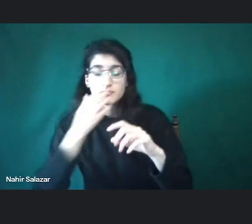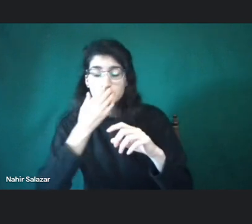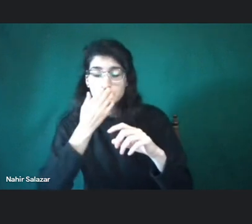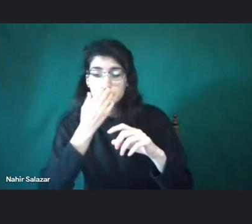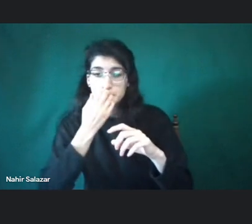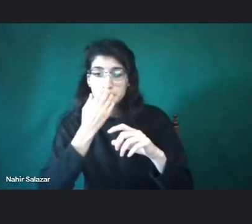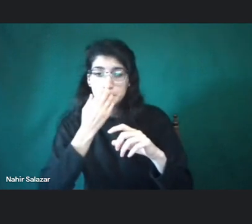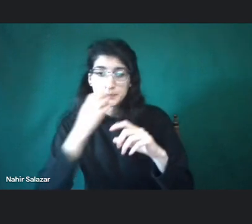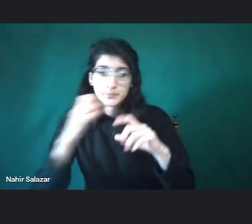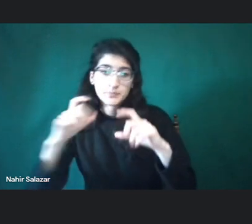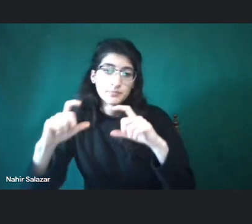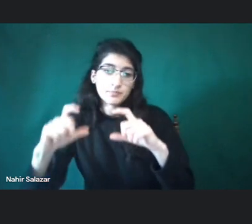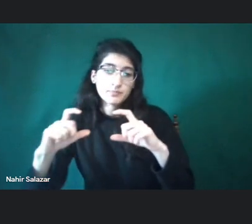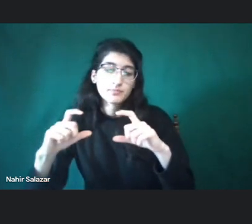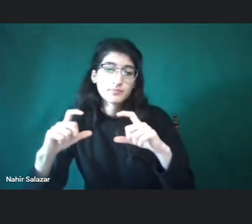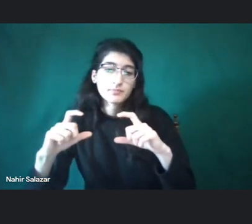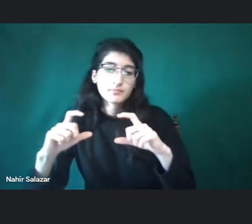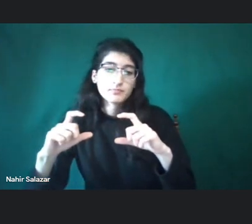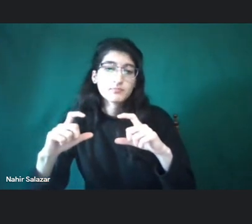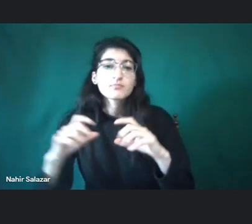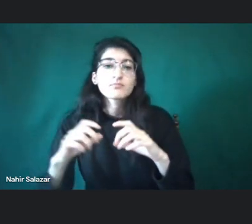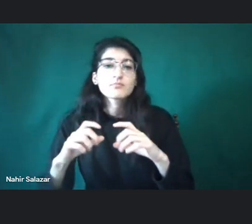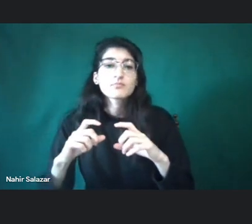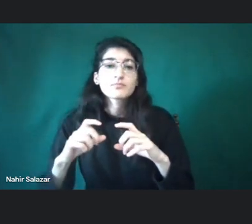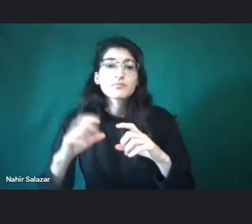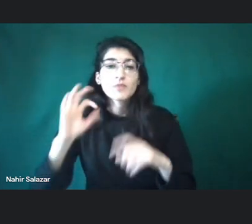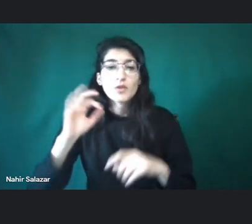Y después,